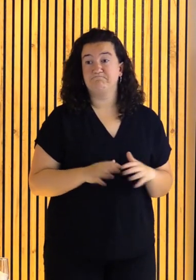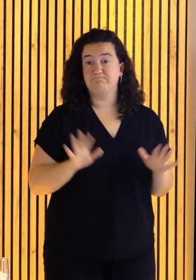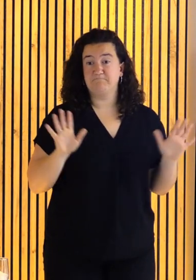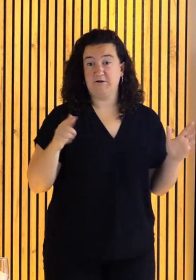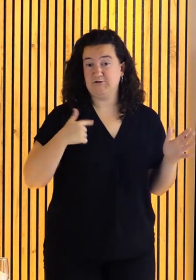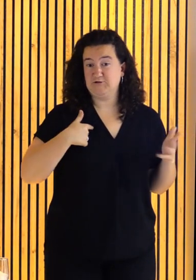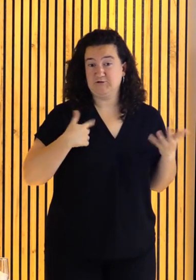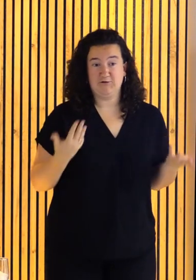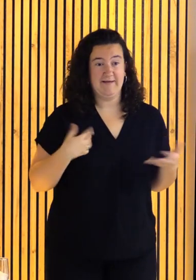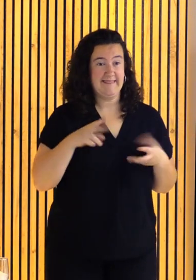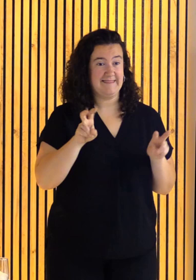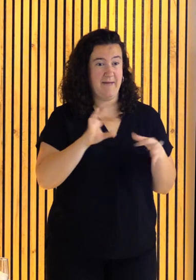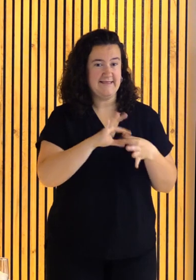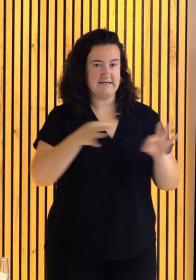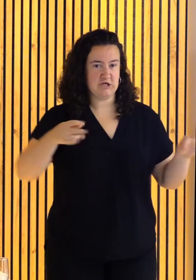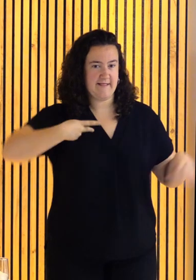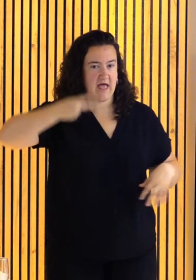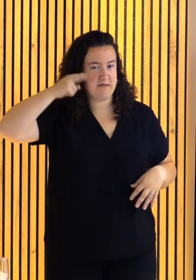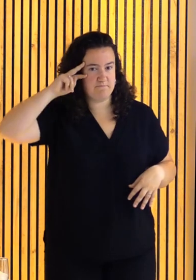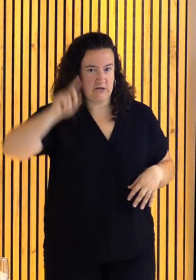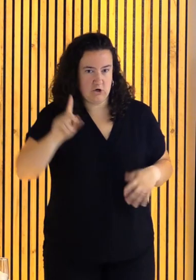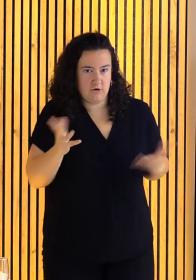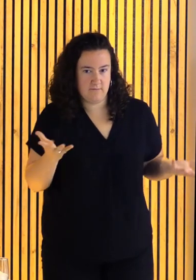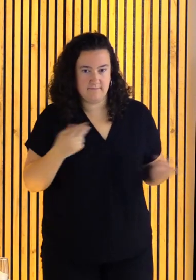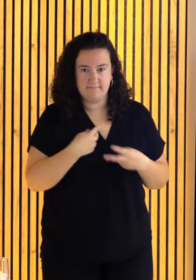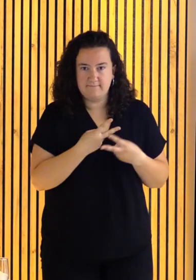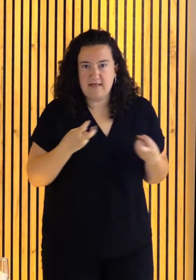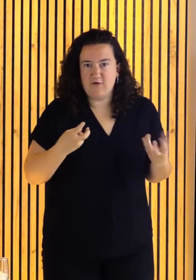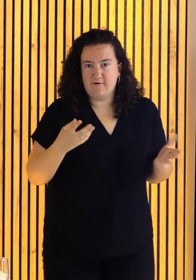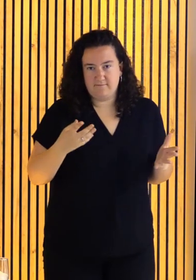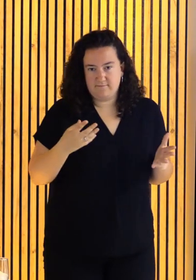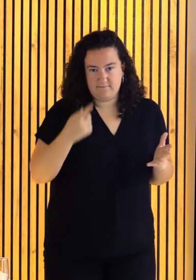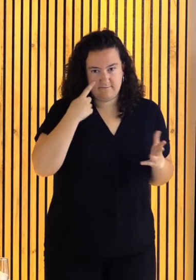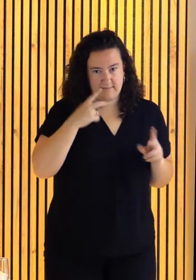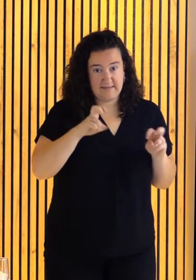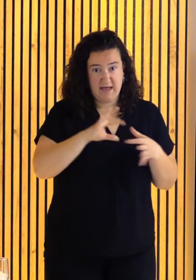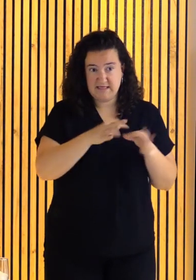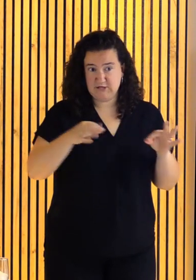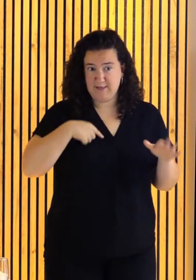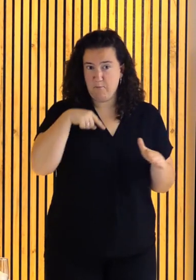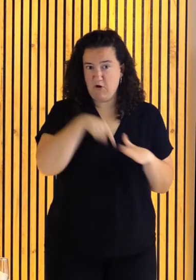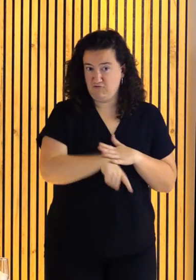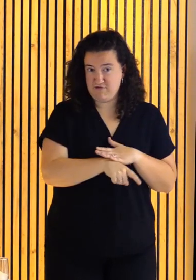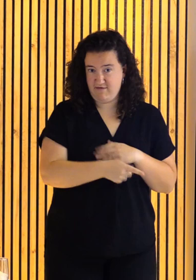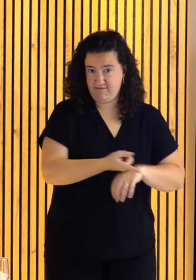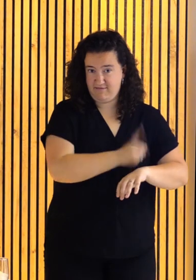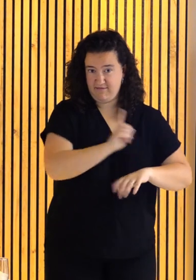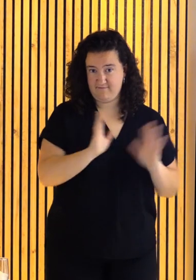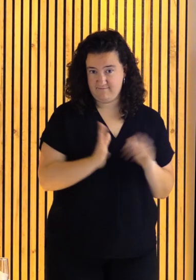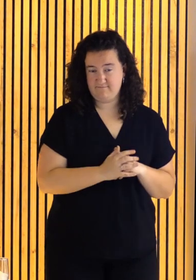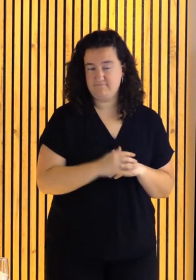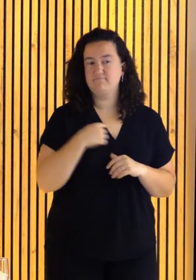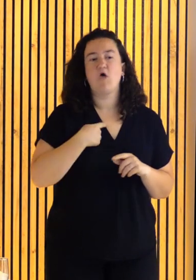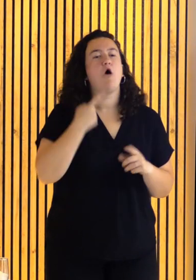naiz aditu bat gai honetan, orduan, bueno, sakontasun handirik ere ez espero kontu honetatik, eta, bueno, pixka zertzela batzuk ematea